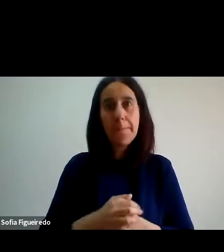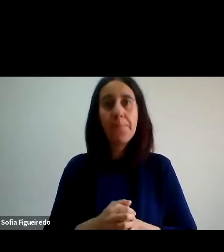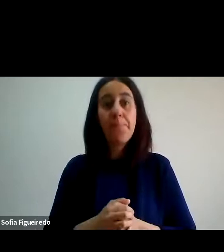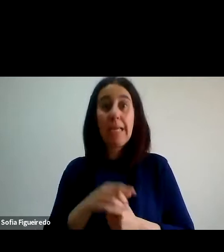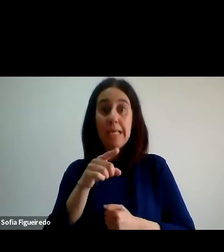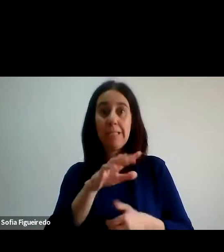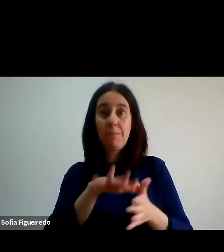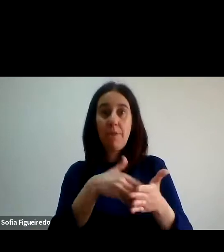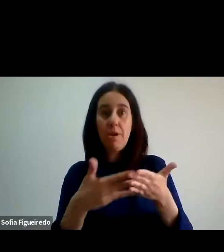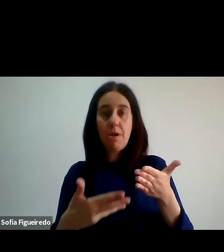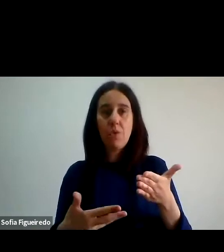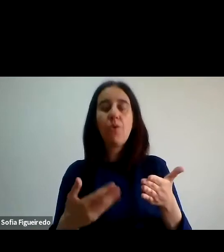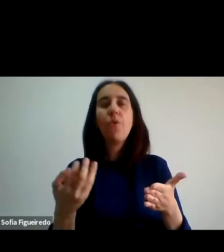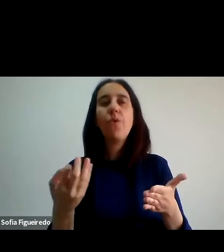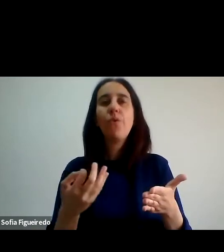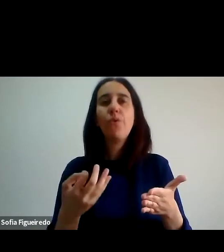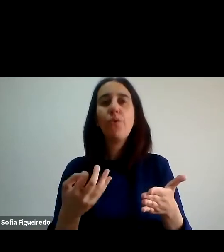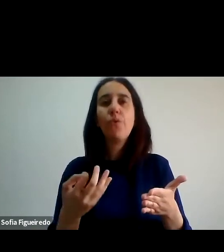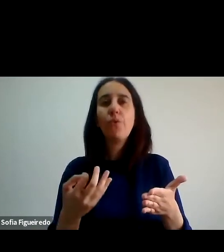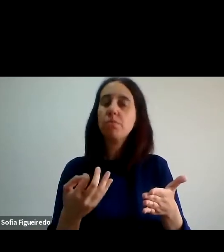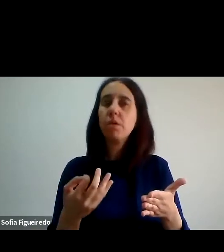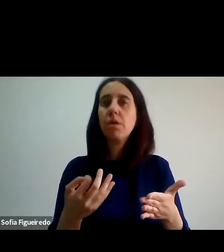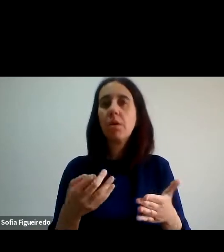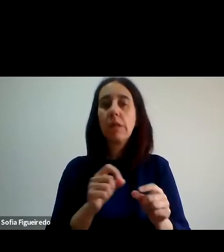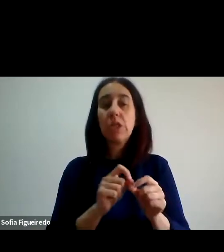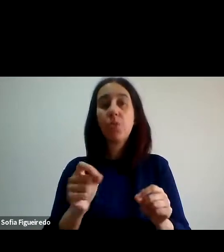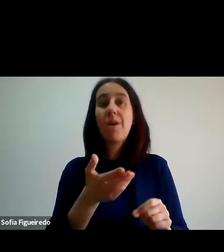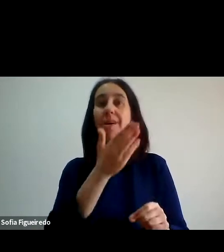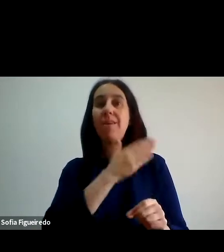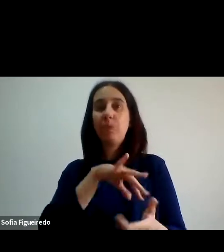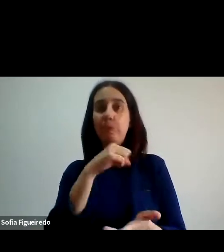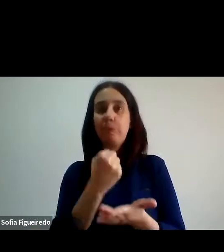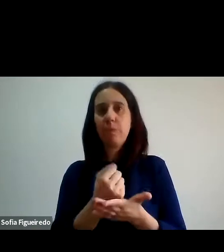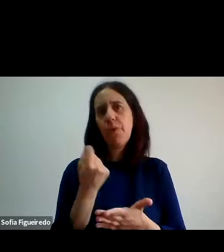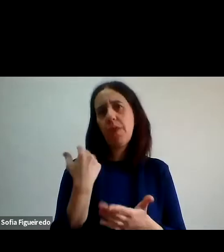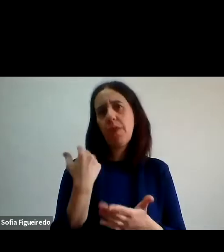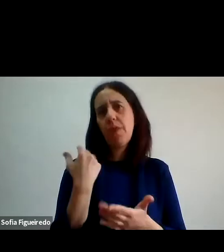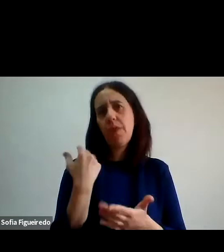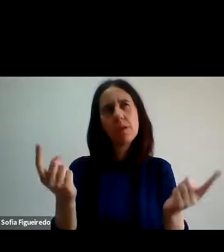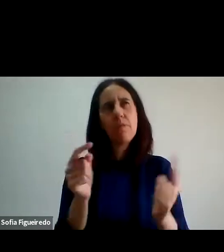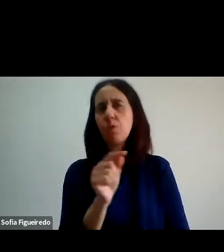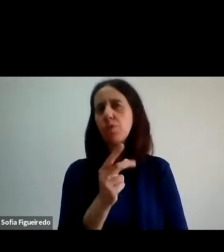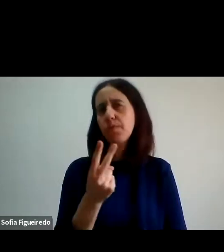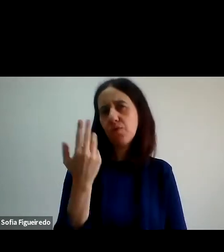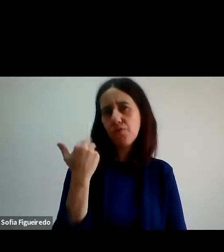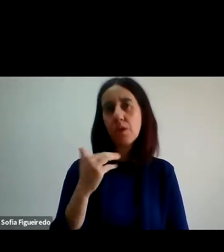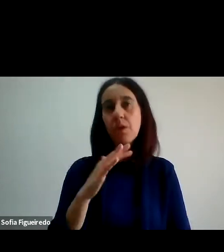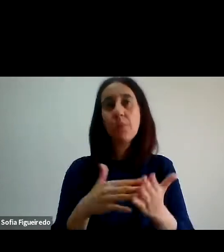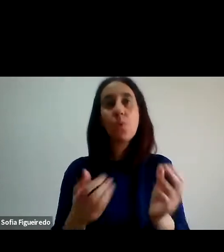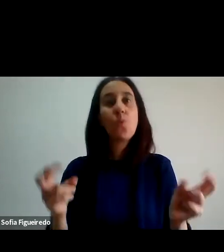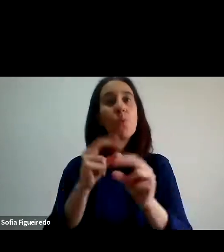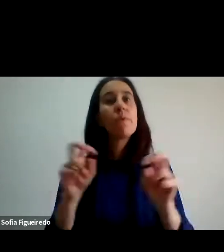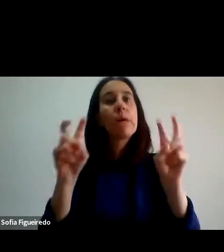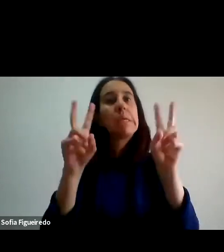plano estendeu-se até ao final da legislatura anterior e foi lançado muito recentemente, há cerca de 2 meses, um novo plano de justiça mais